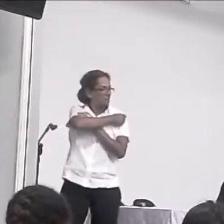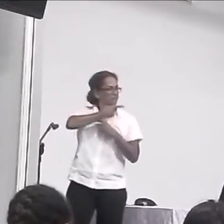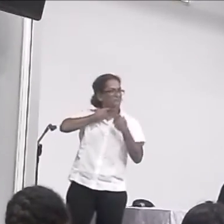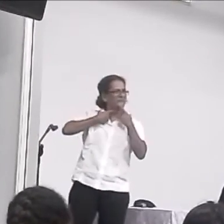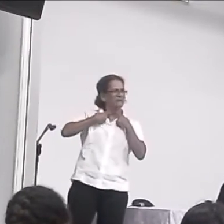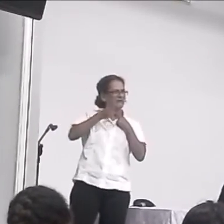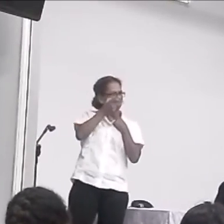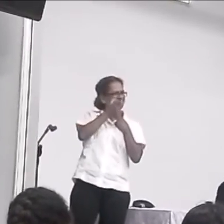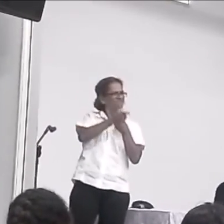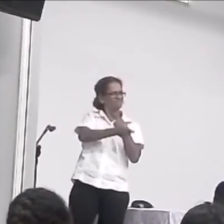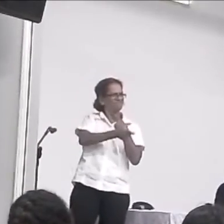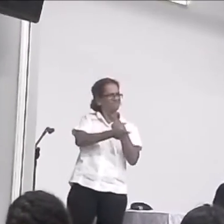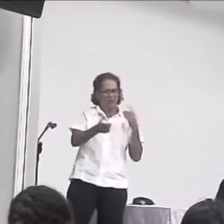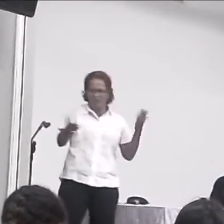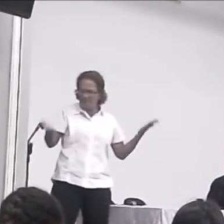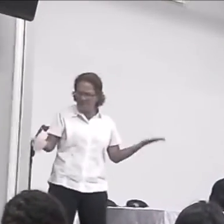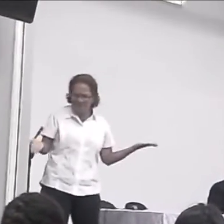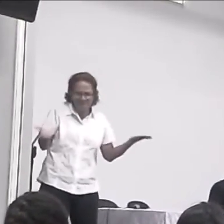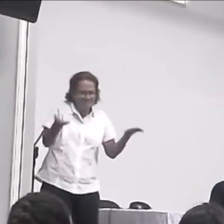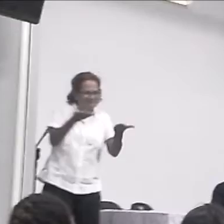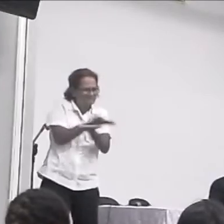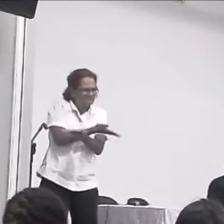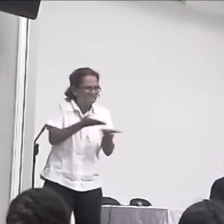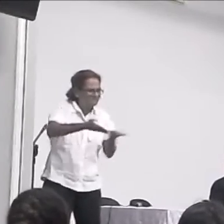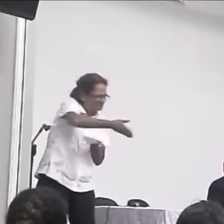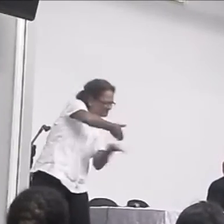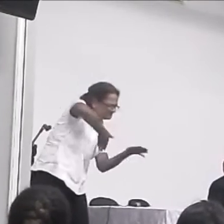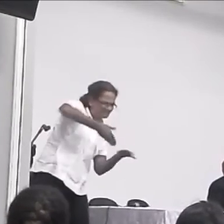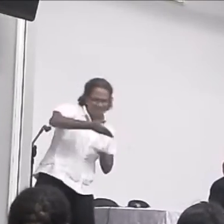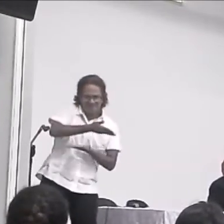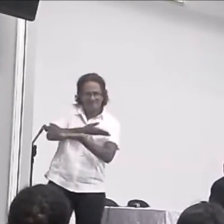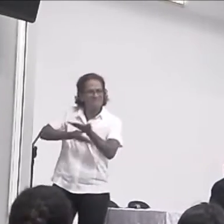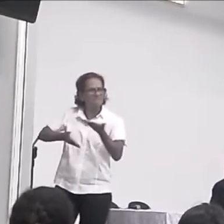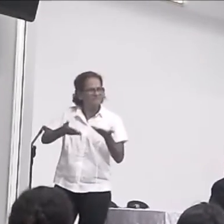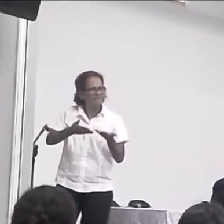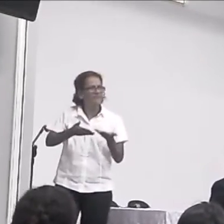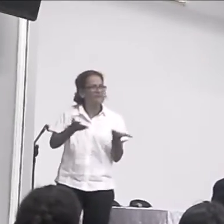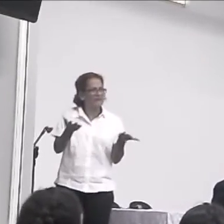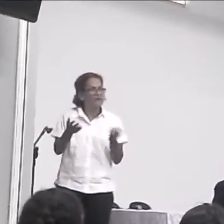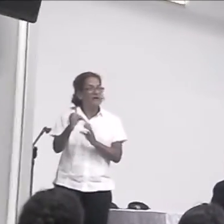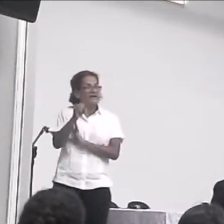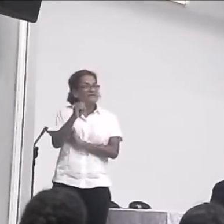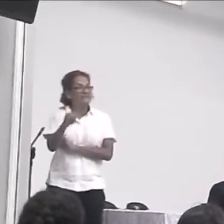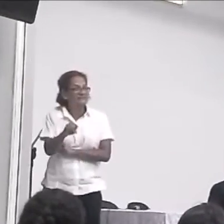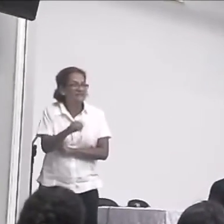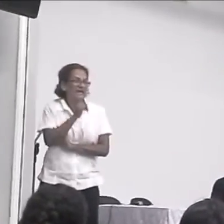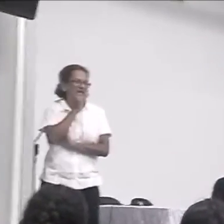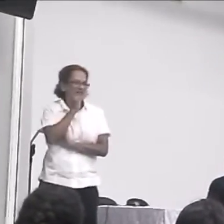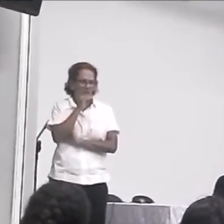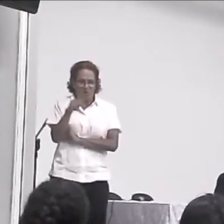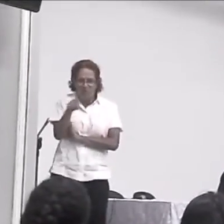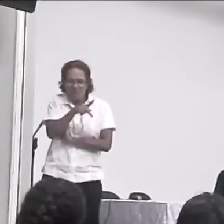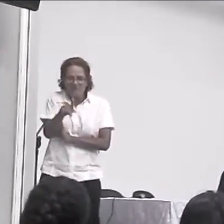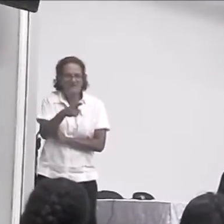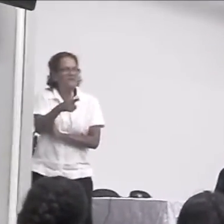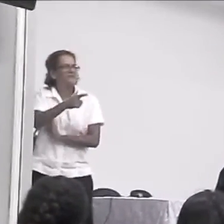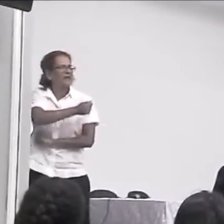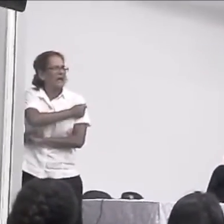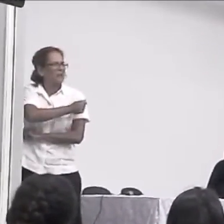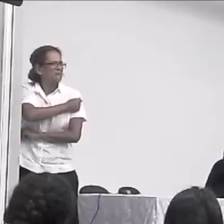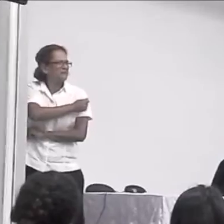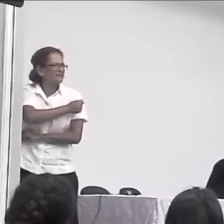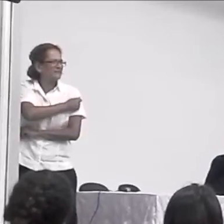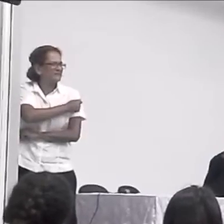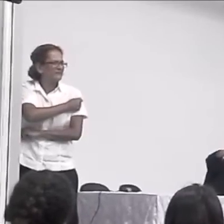alunos precisam do professor. O Humor fala, se um professor não tiver naturalmente alunos, ele teria